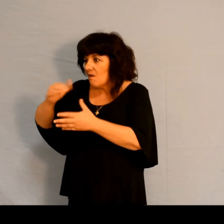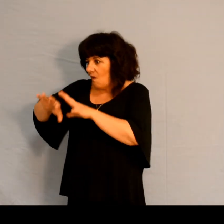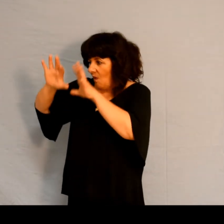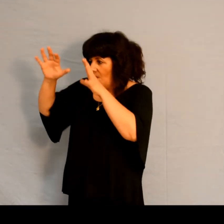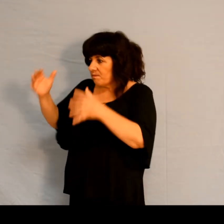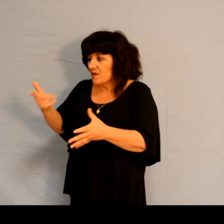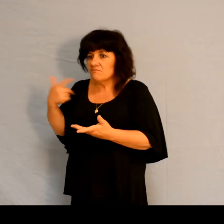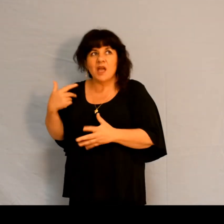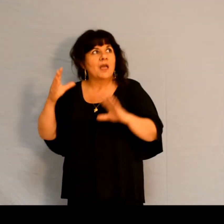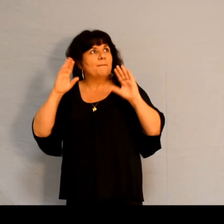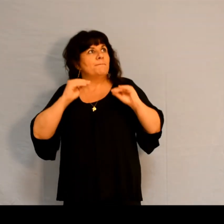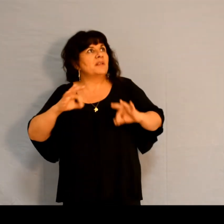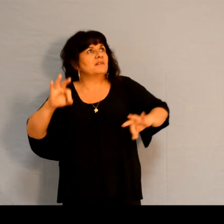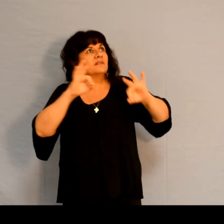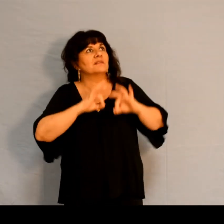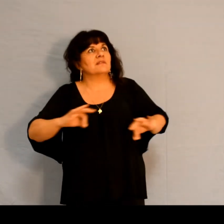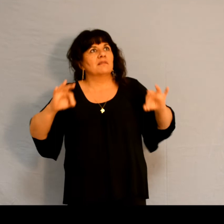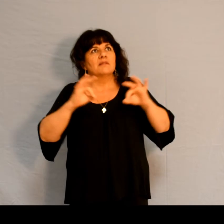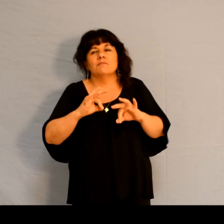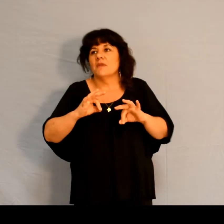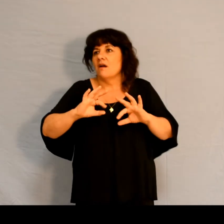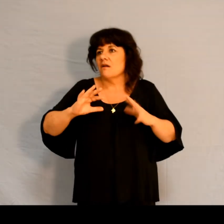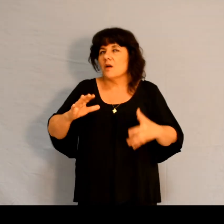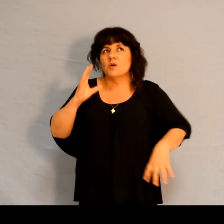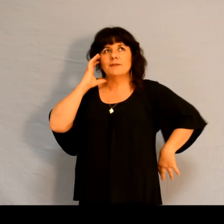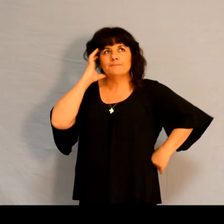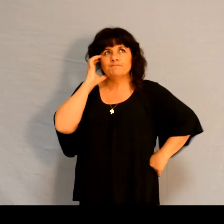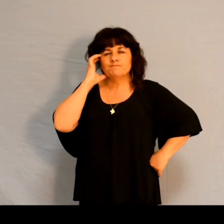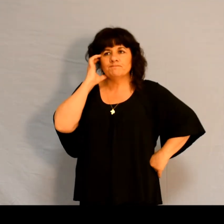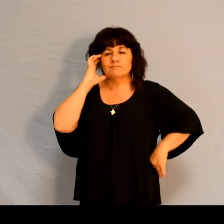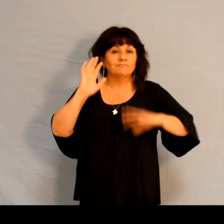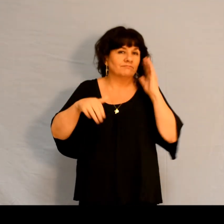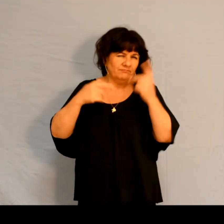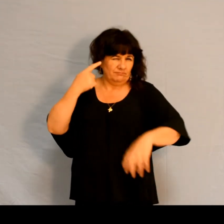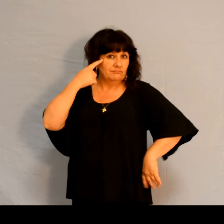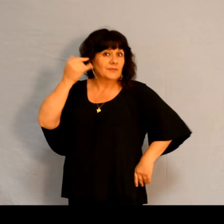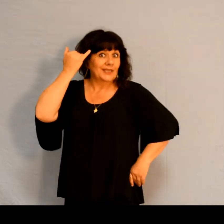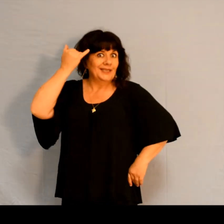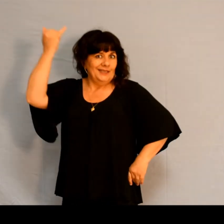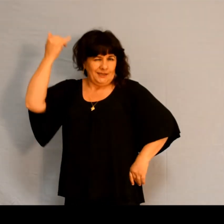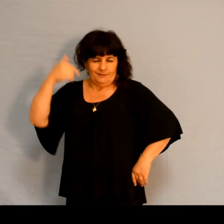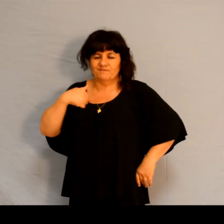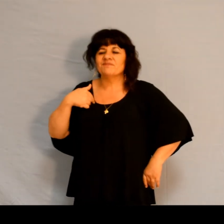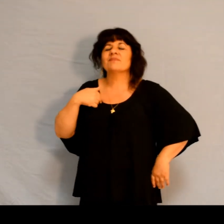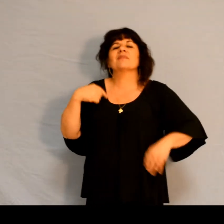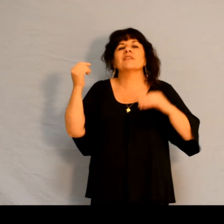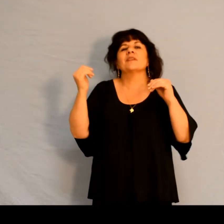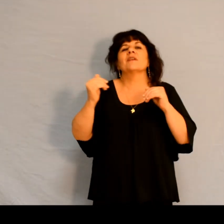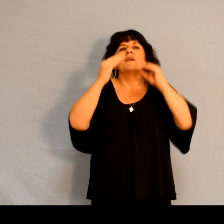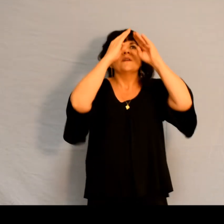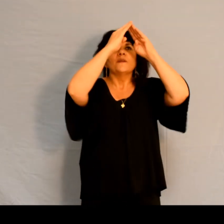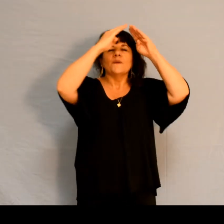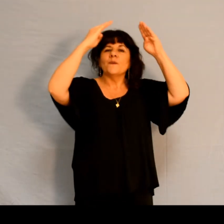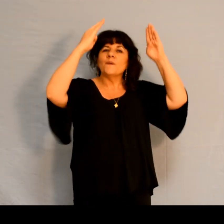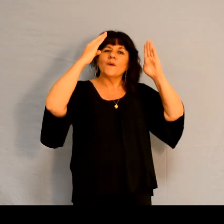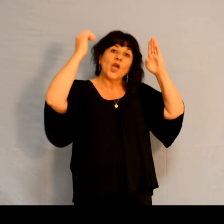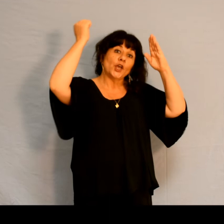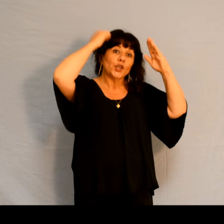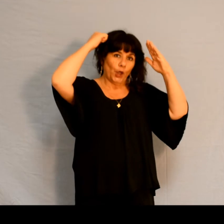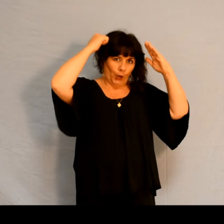Puis il se dit: Voici ce que je vais faire. Je vais démolir mes greniers, j'en